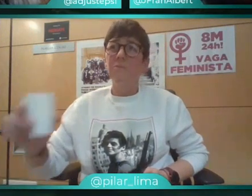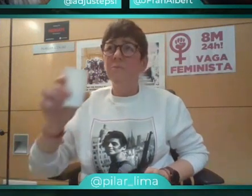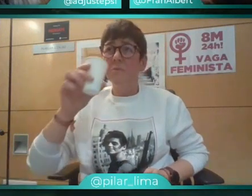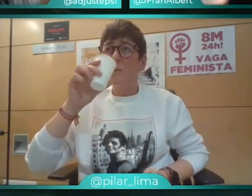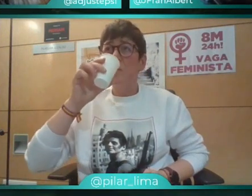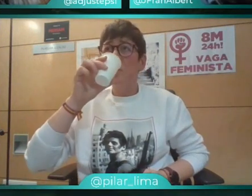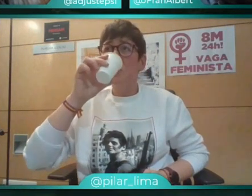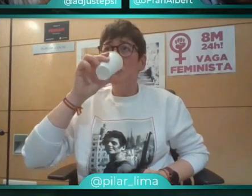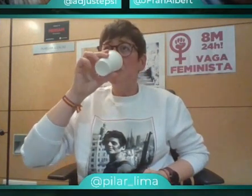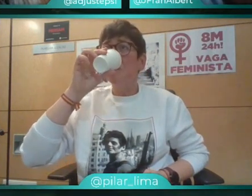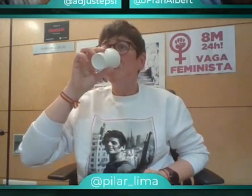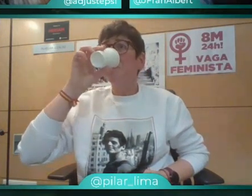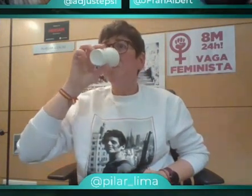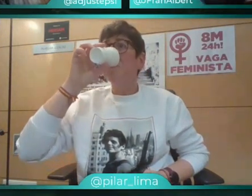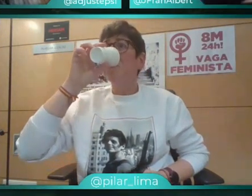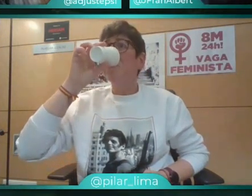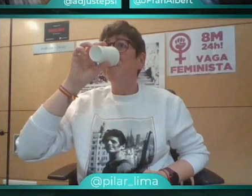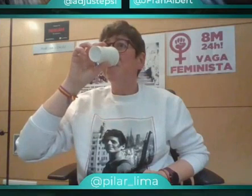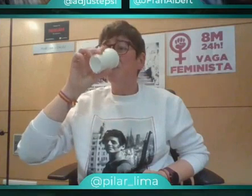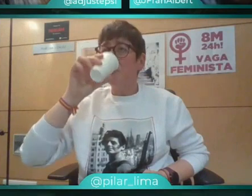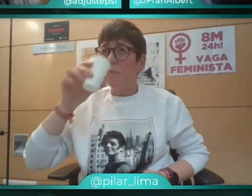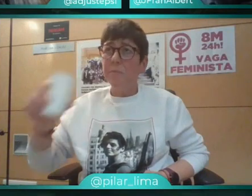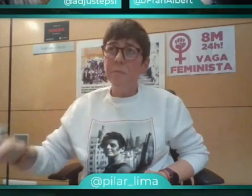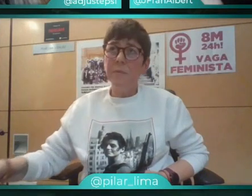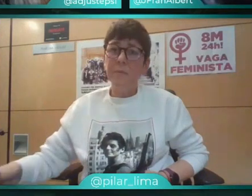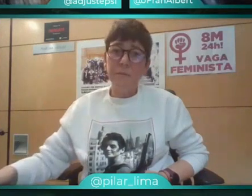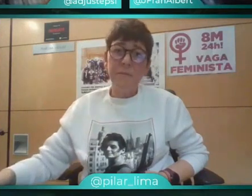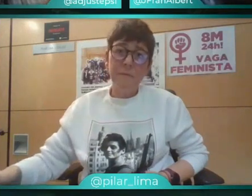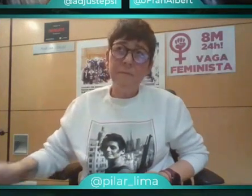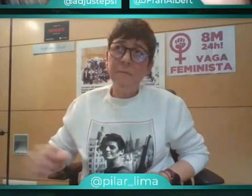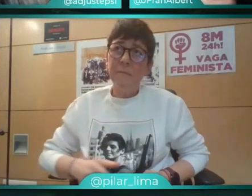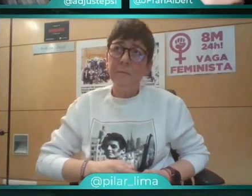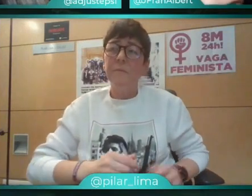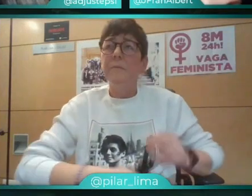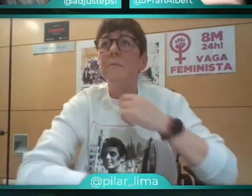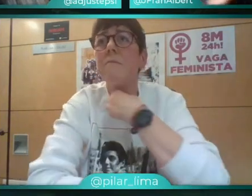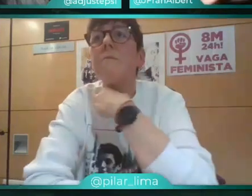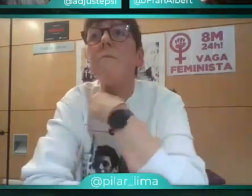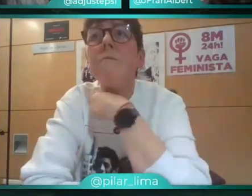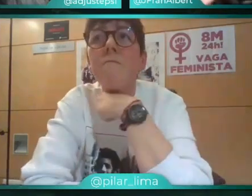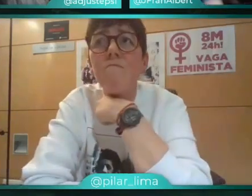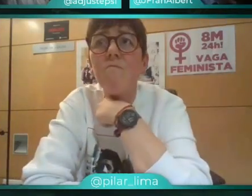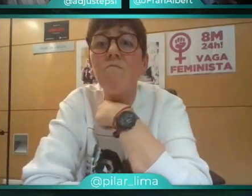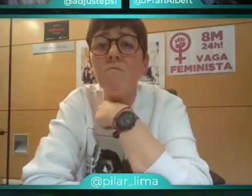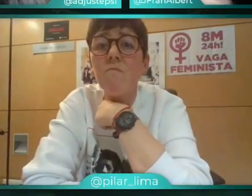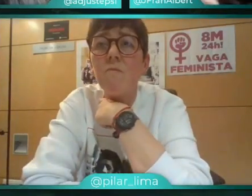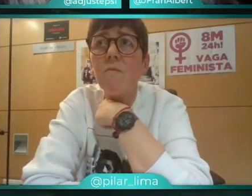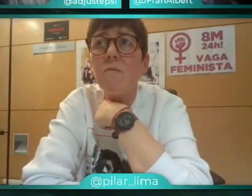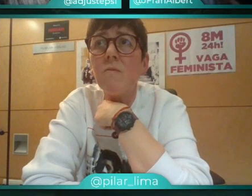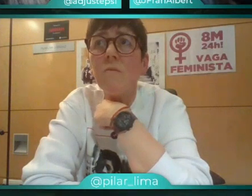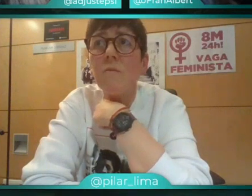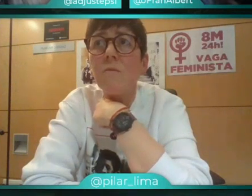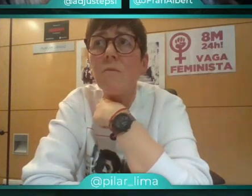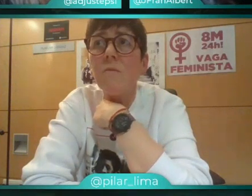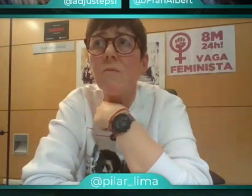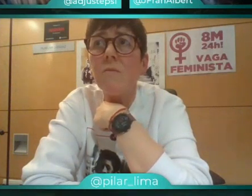es un especialmente hacia mujeres no por ejemplo de izquierdas de la izquierda alternativa pero también también han